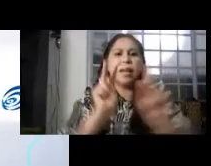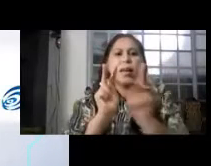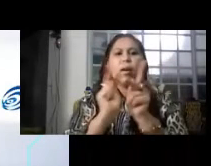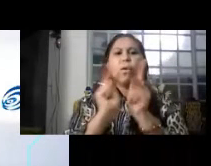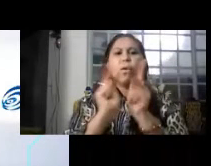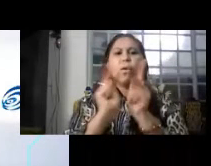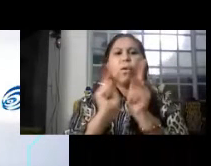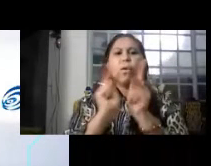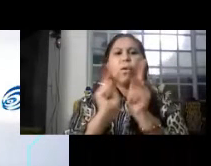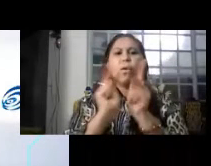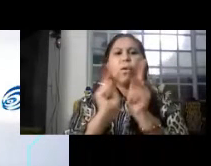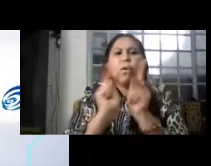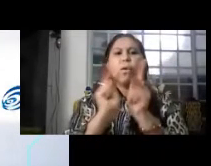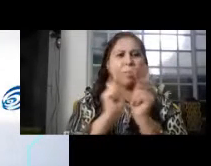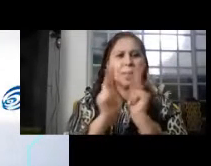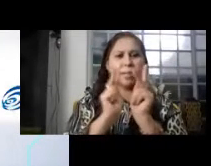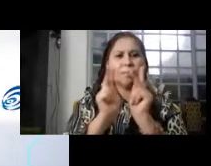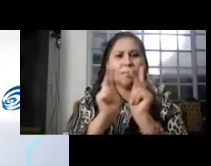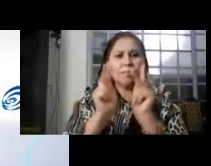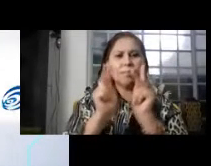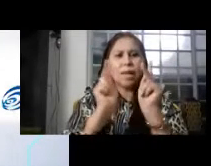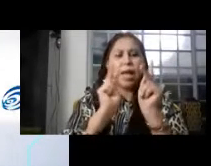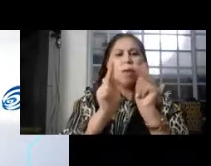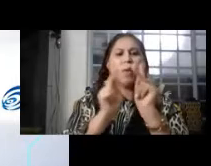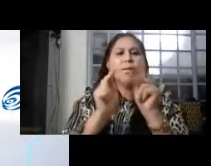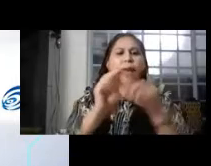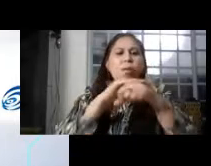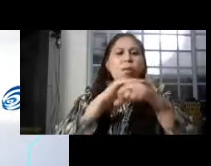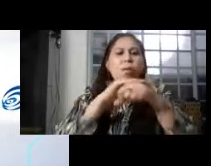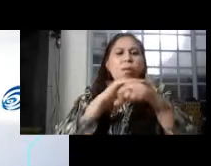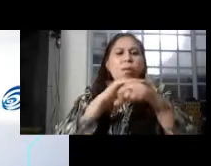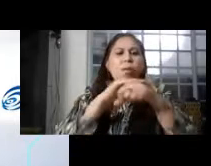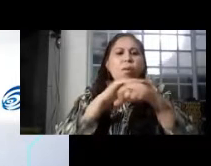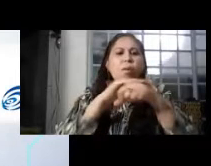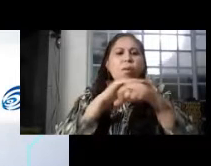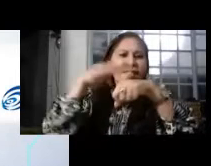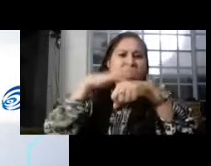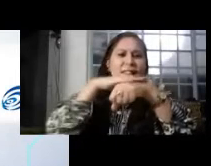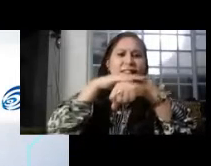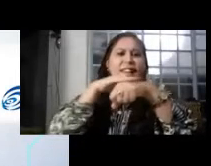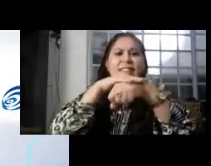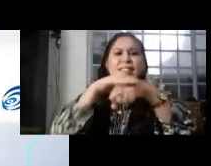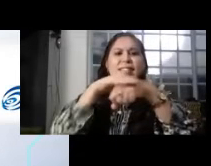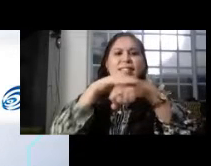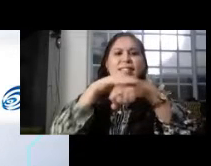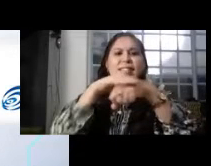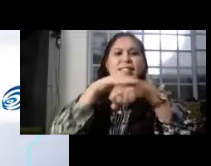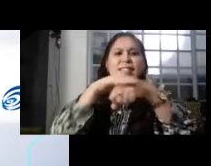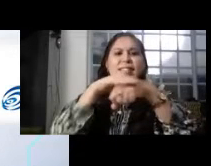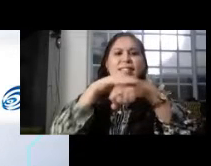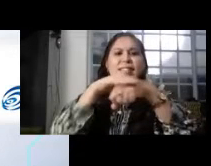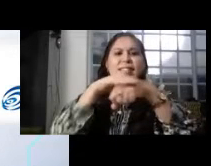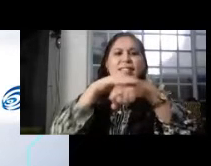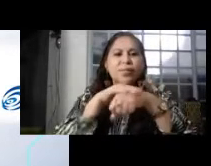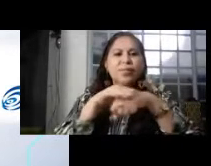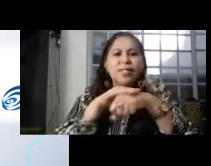dois p, conversando em Libras. Quando é conversando mais em português, aí é assim,